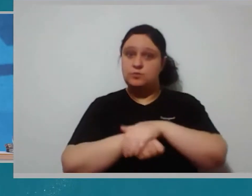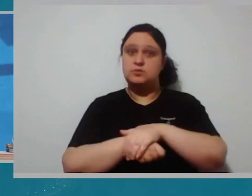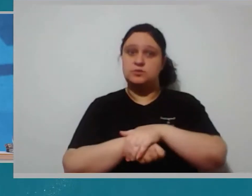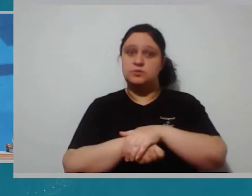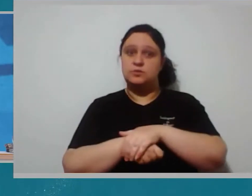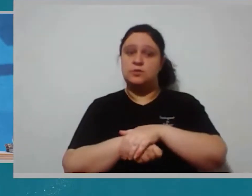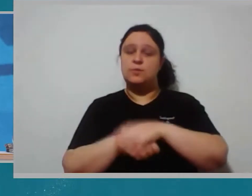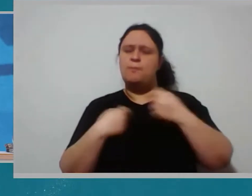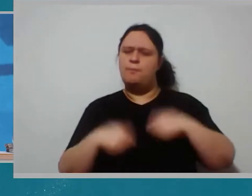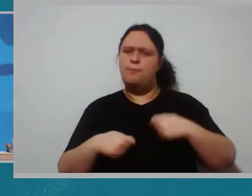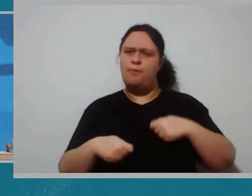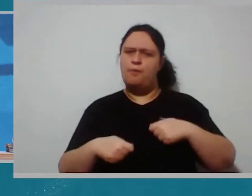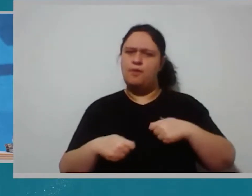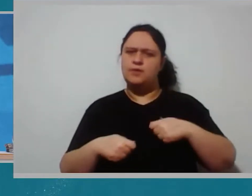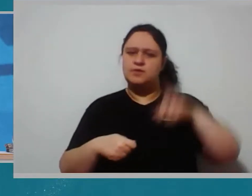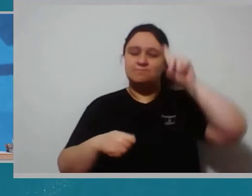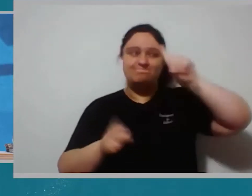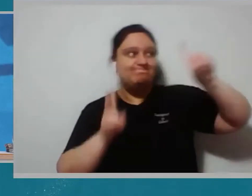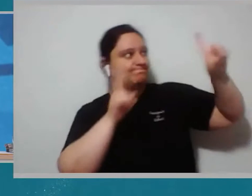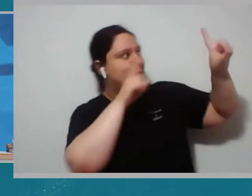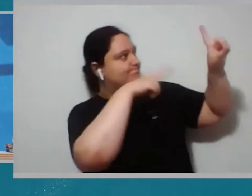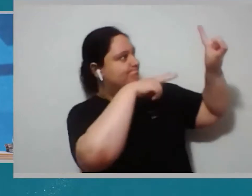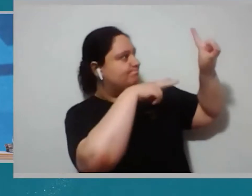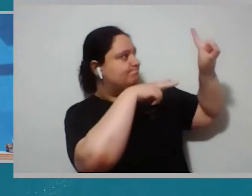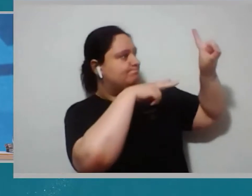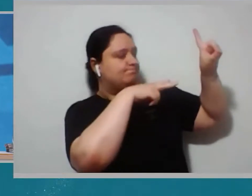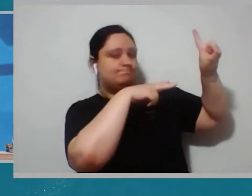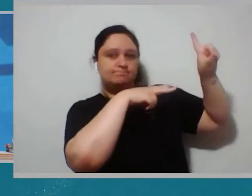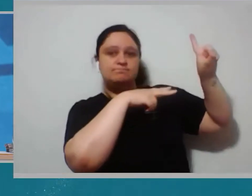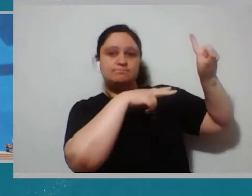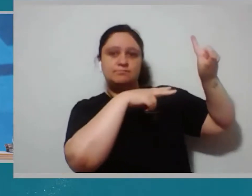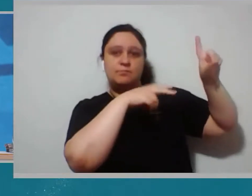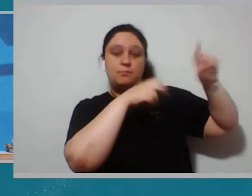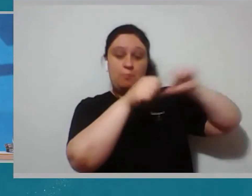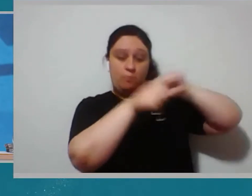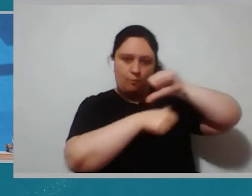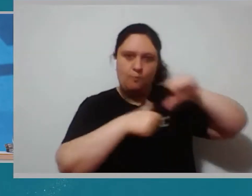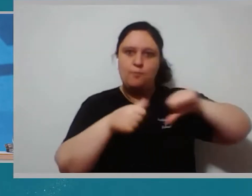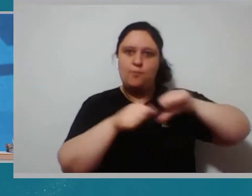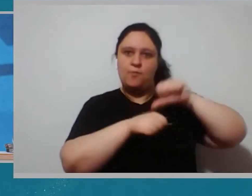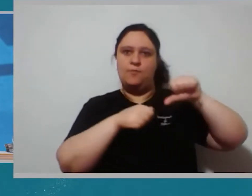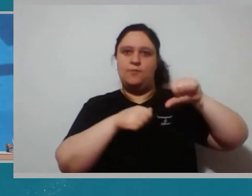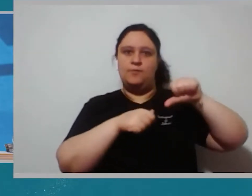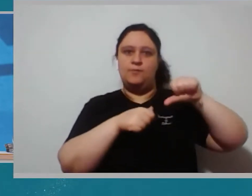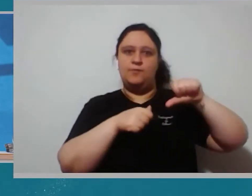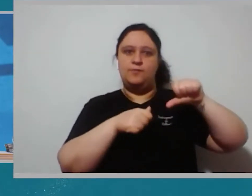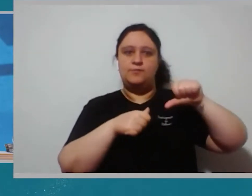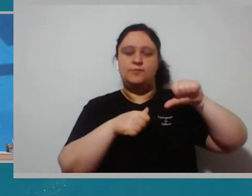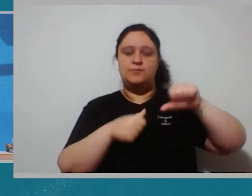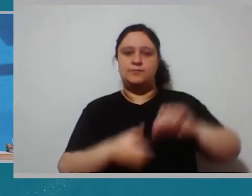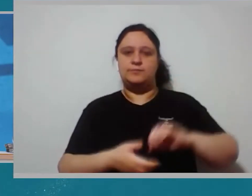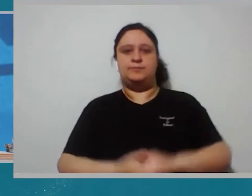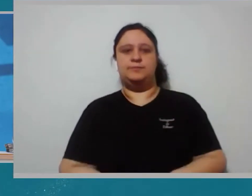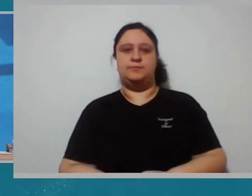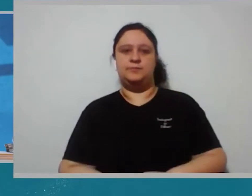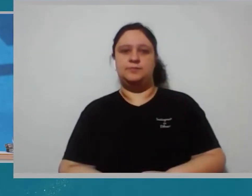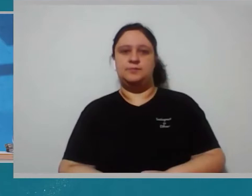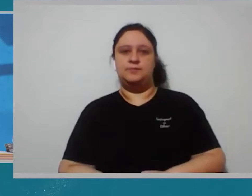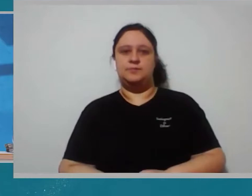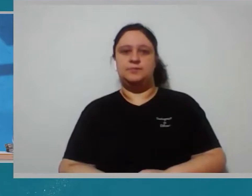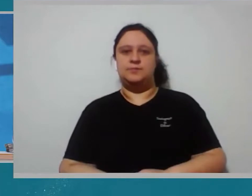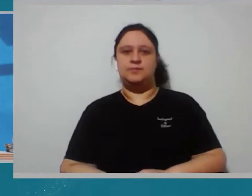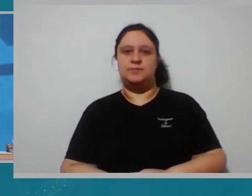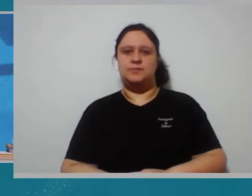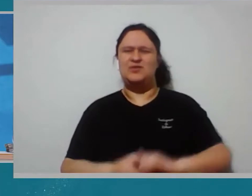ao Senhor. Voltar, fazer essa volta, esse arrependimento, deixar as coisas